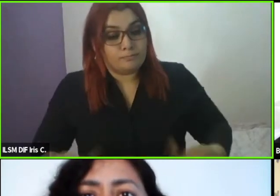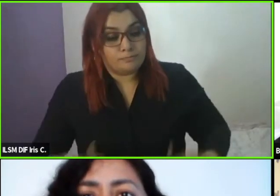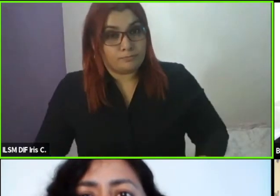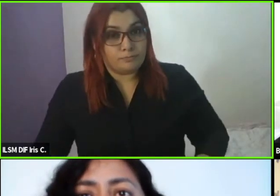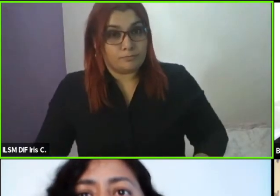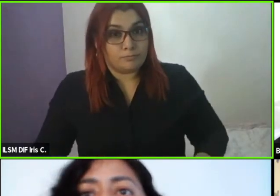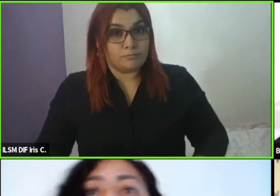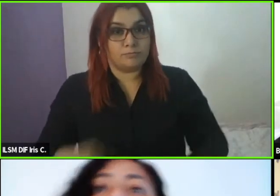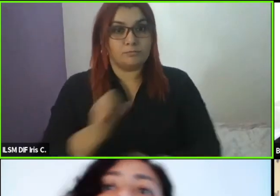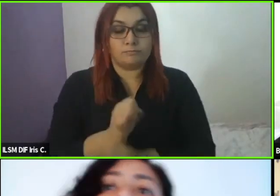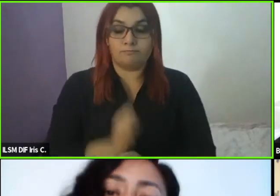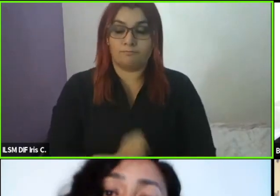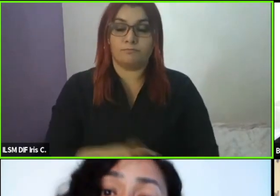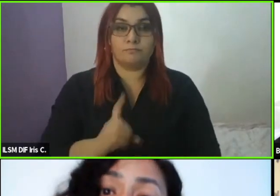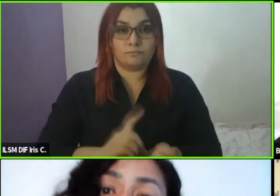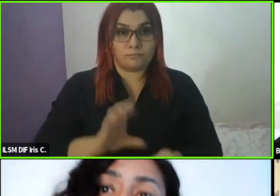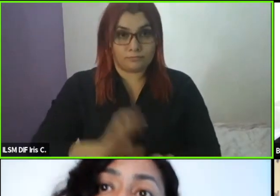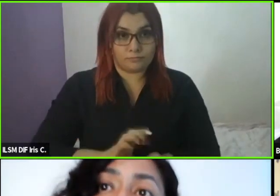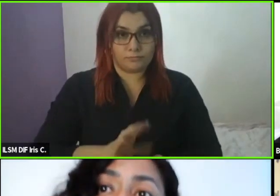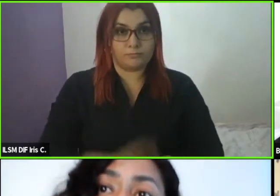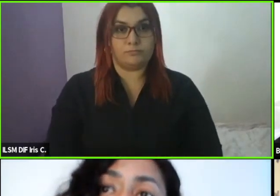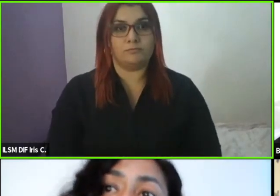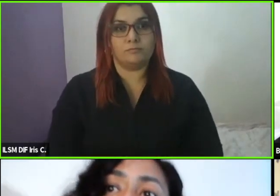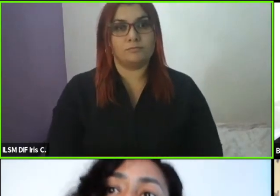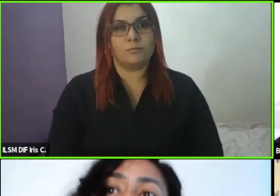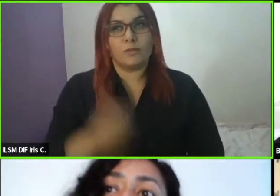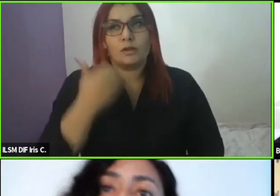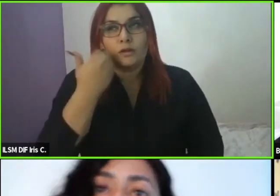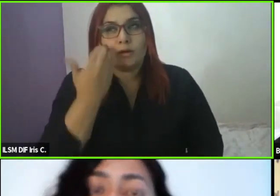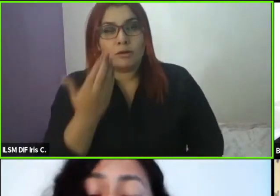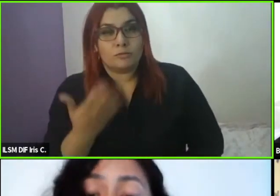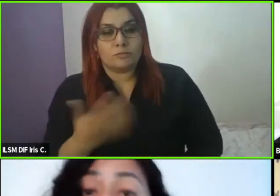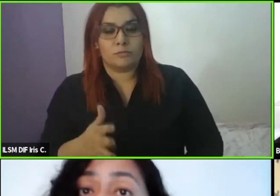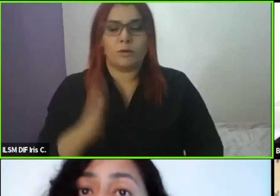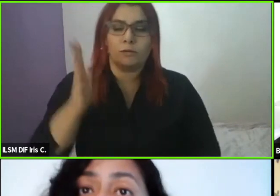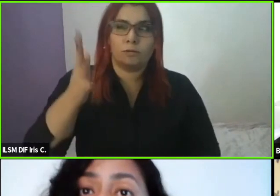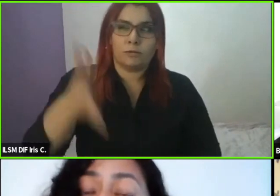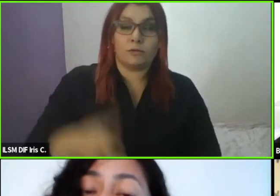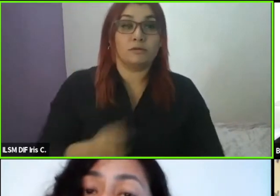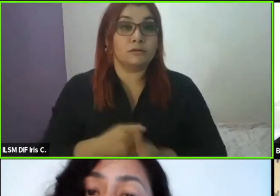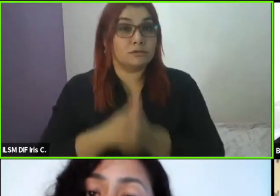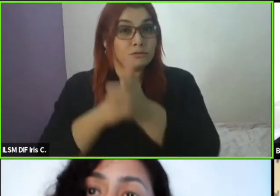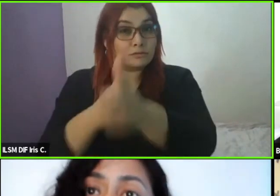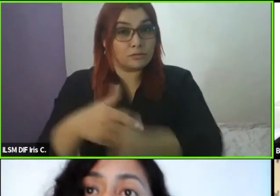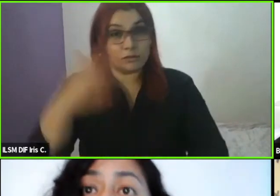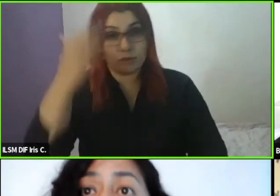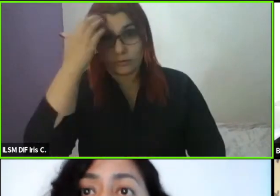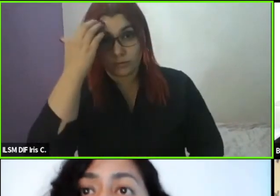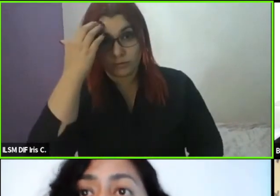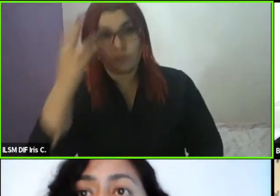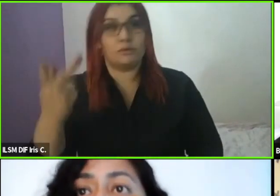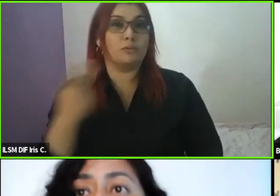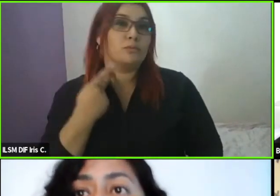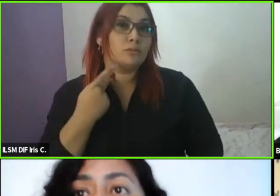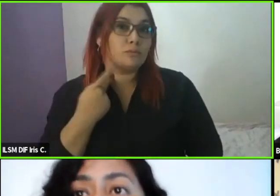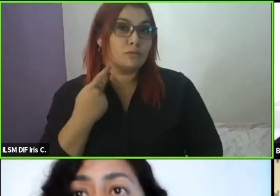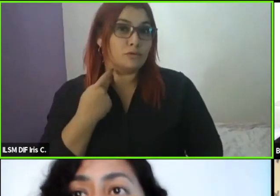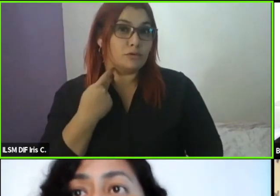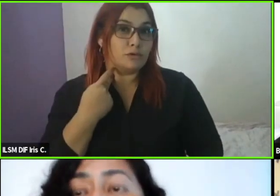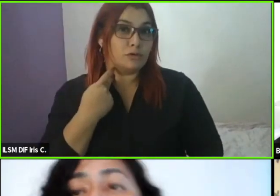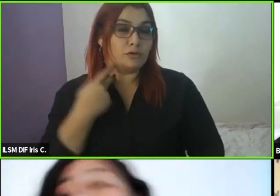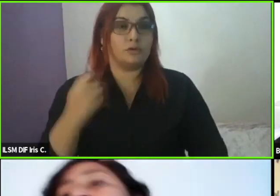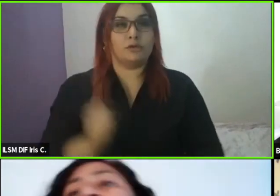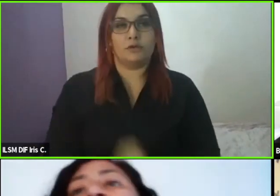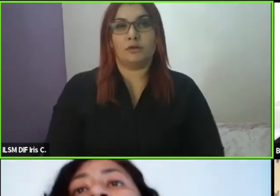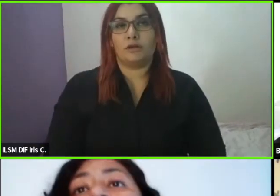discapacidad. Le interesa comprender las narrativas y representaciones sobre esta categoría política que existe en los medios de